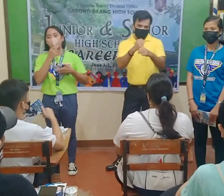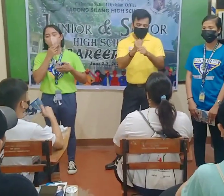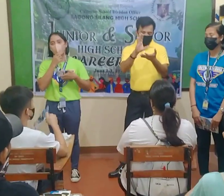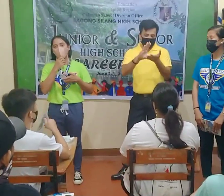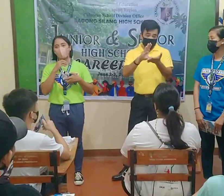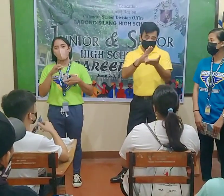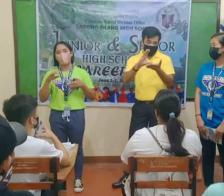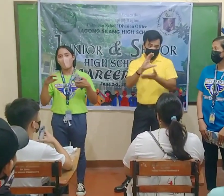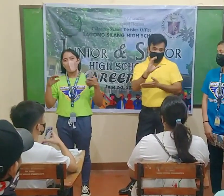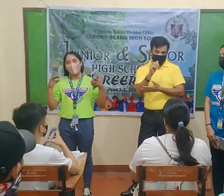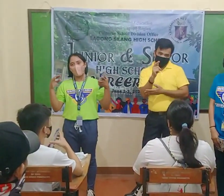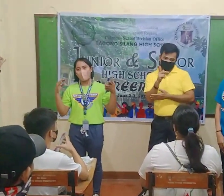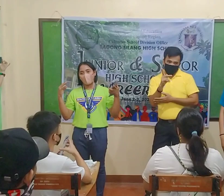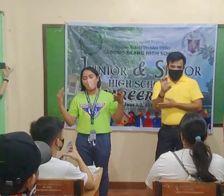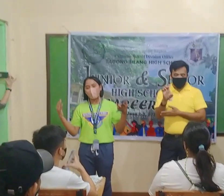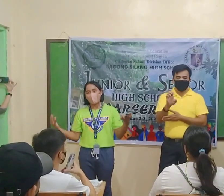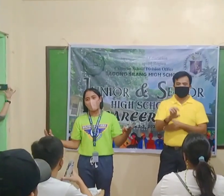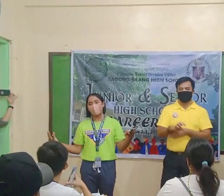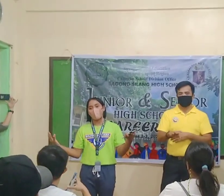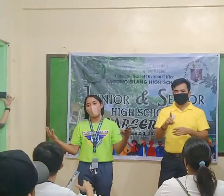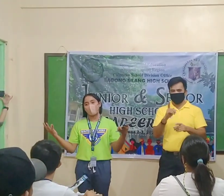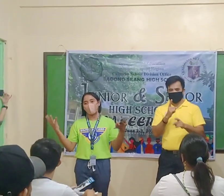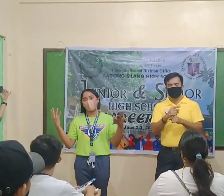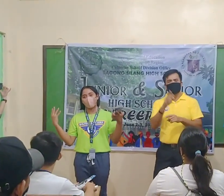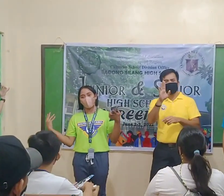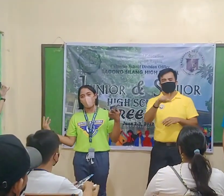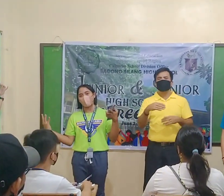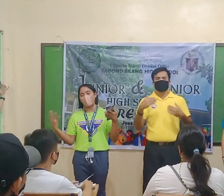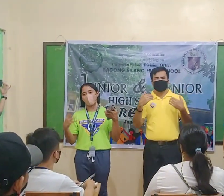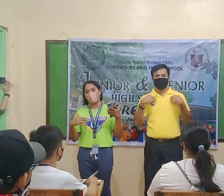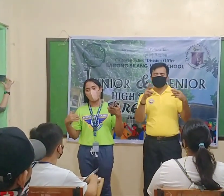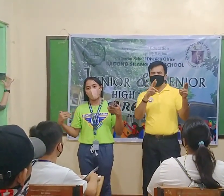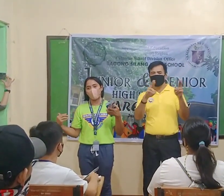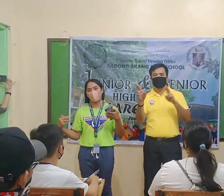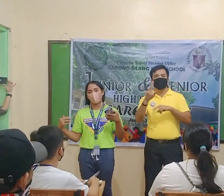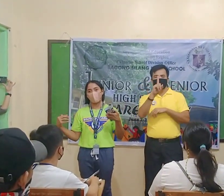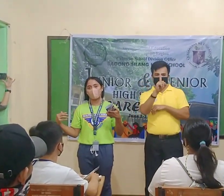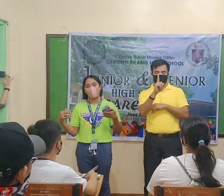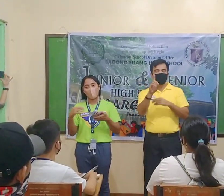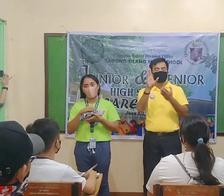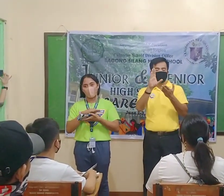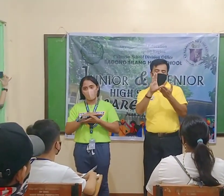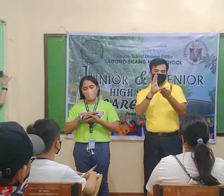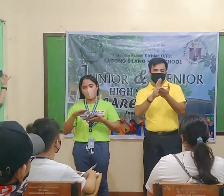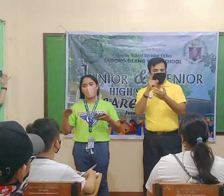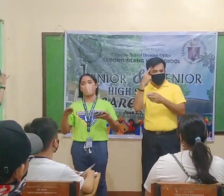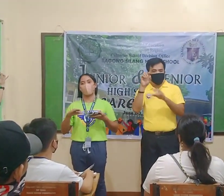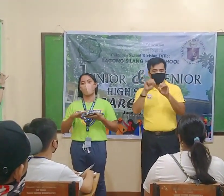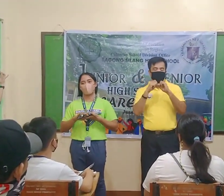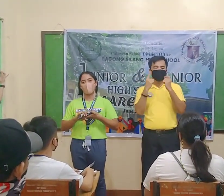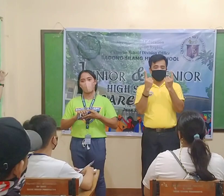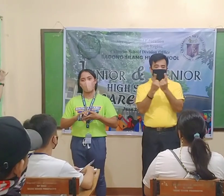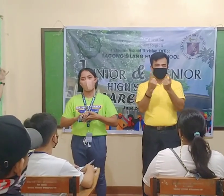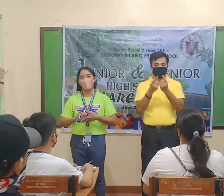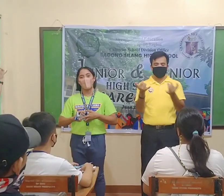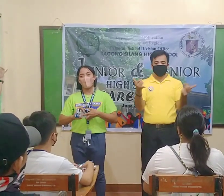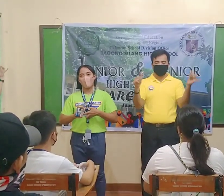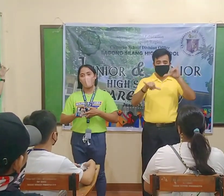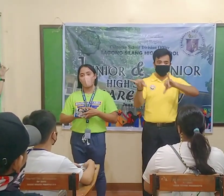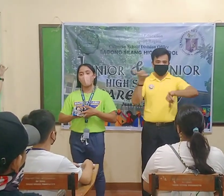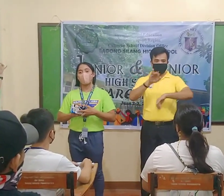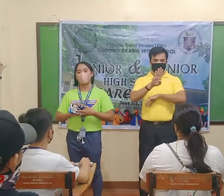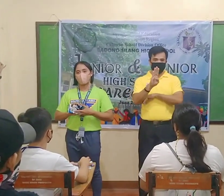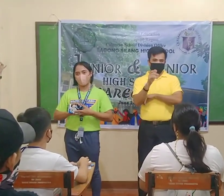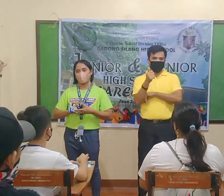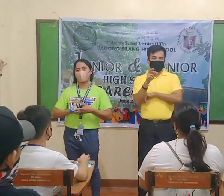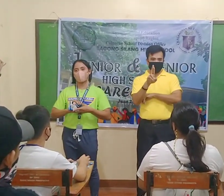Although lahat po ng mga kagamitan, nakakanda naman kami, nakaprepare na ho, at wala ko kayong babayaran sa